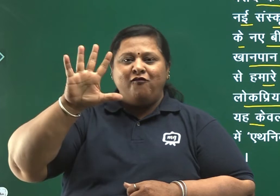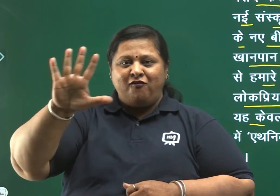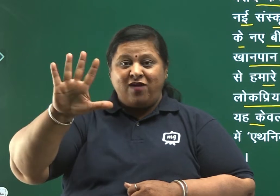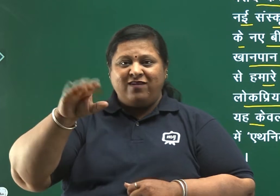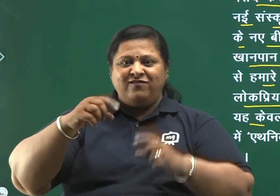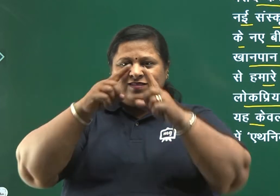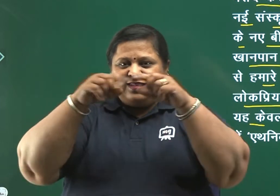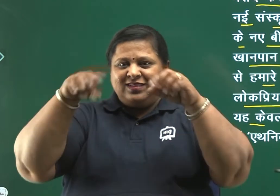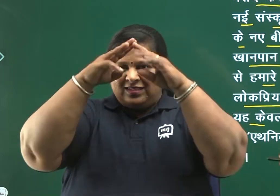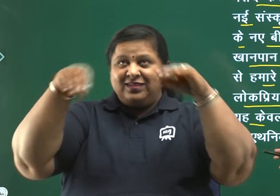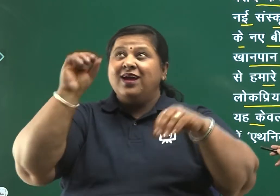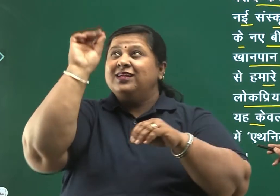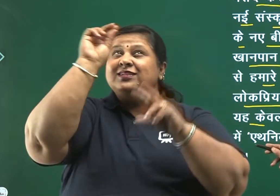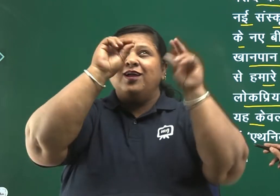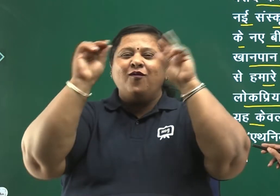में